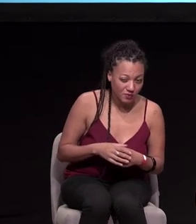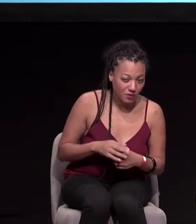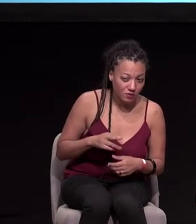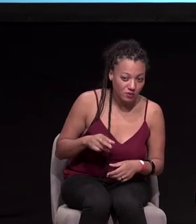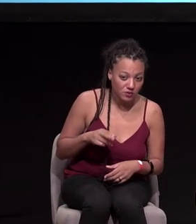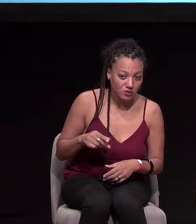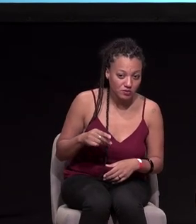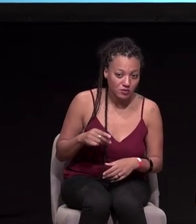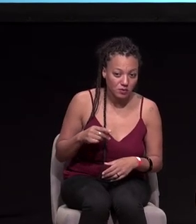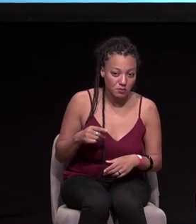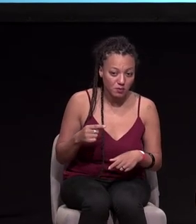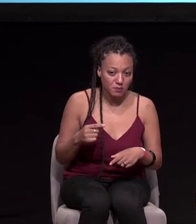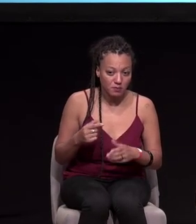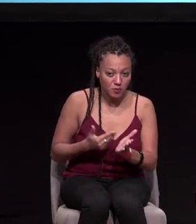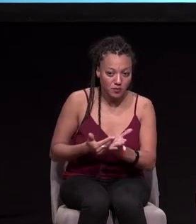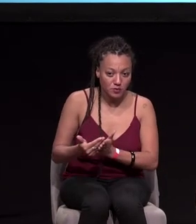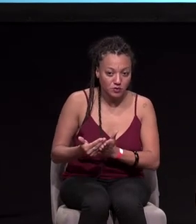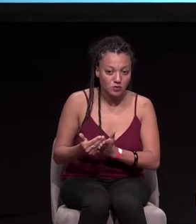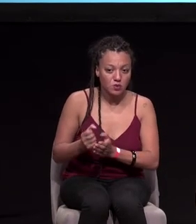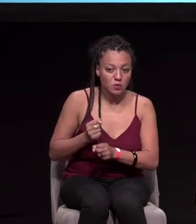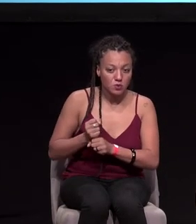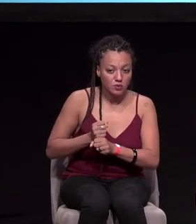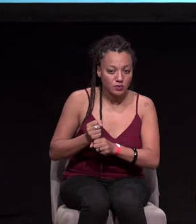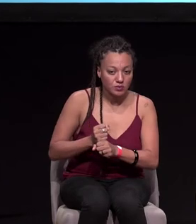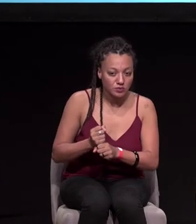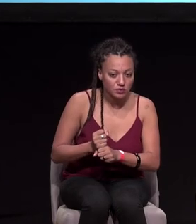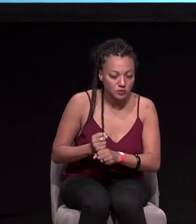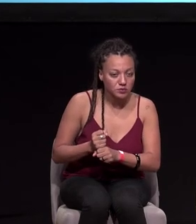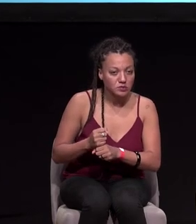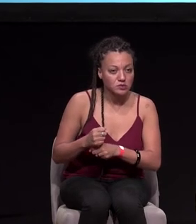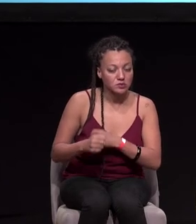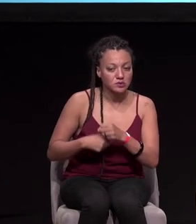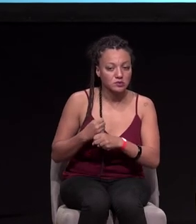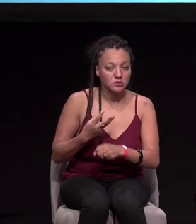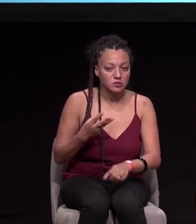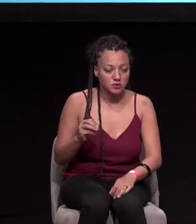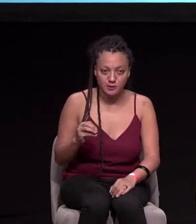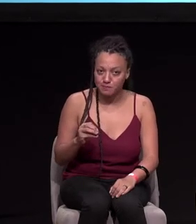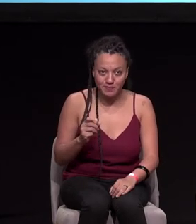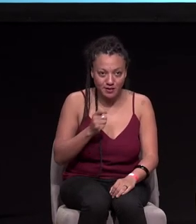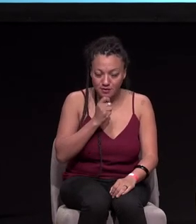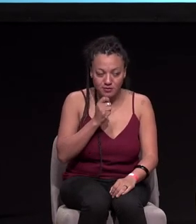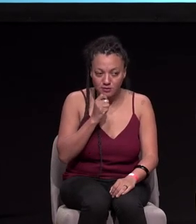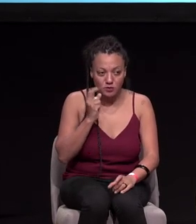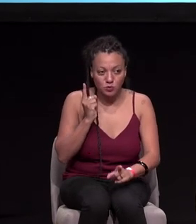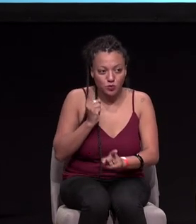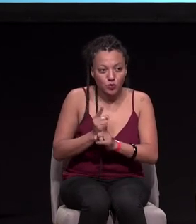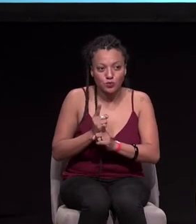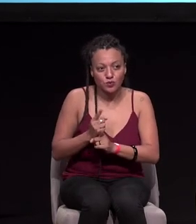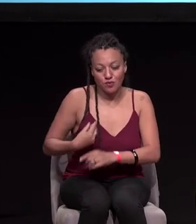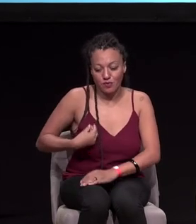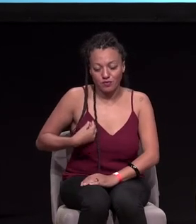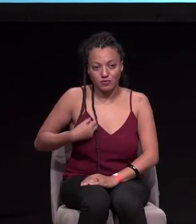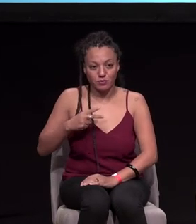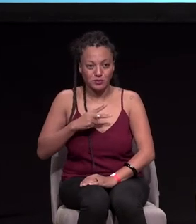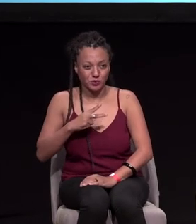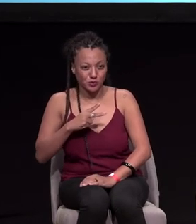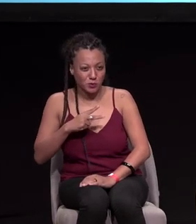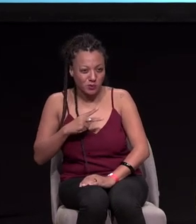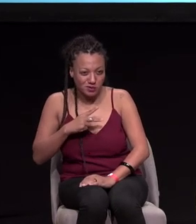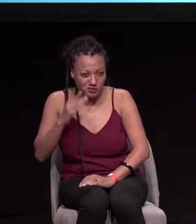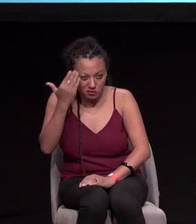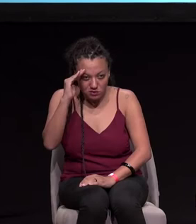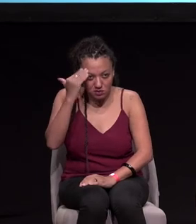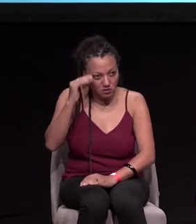dos anos 30 então ainda que a gente não consiga encontrar esse lugar dele enfim esmiuçar as